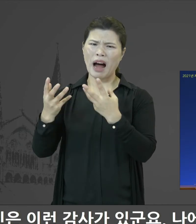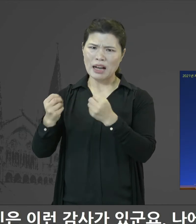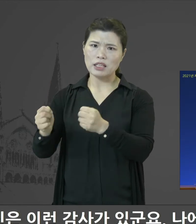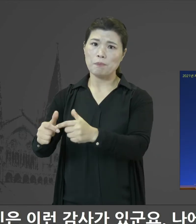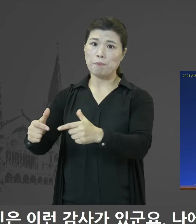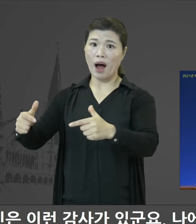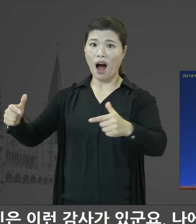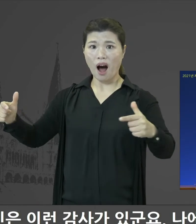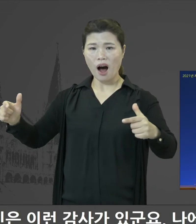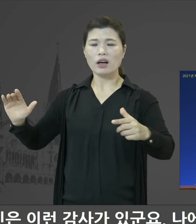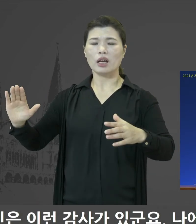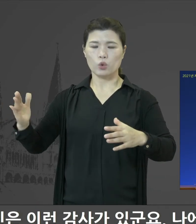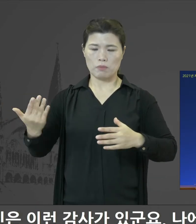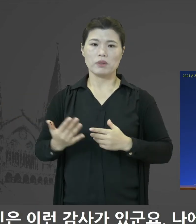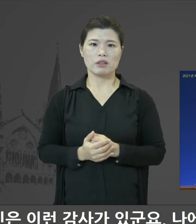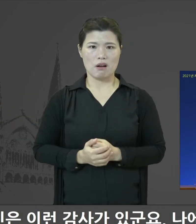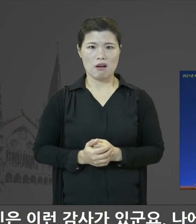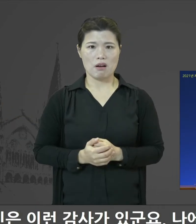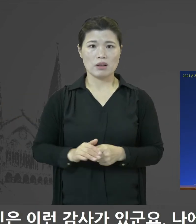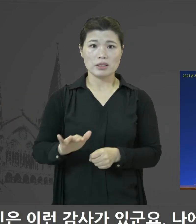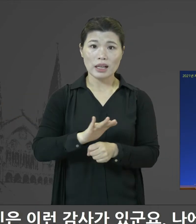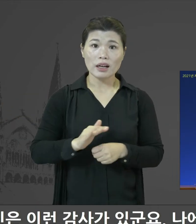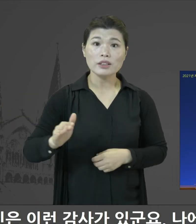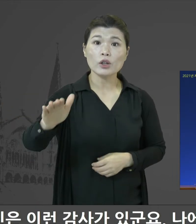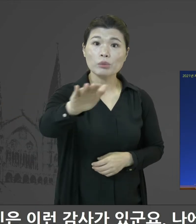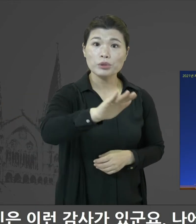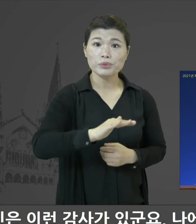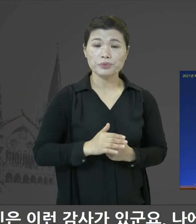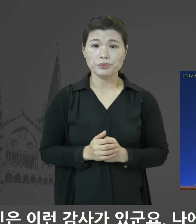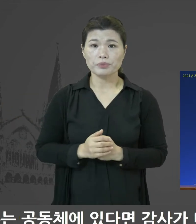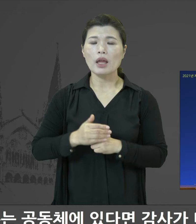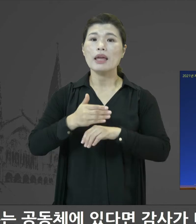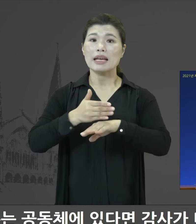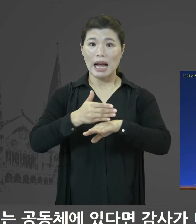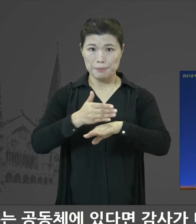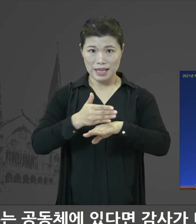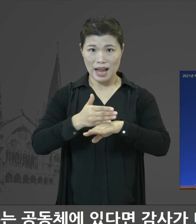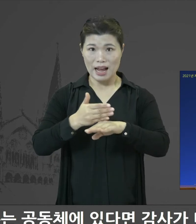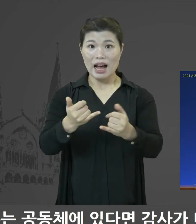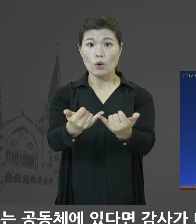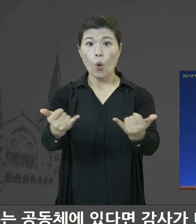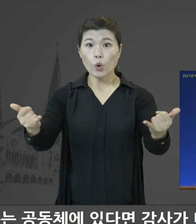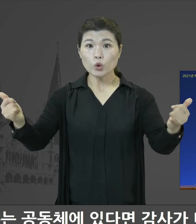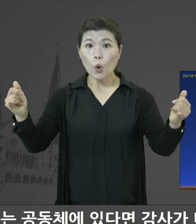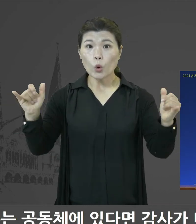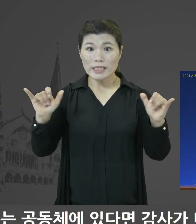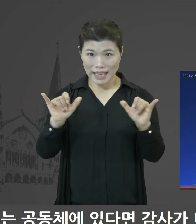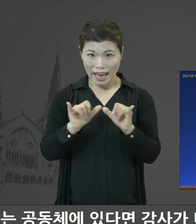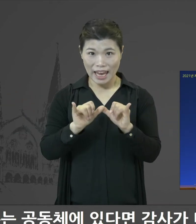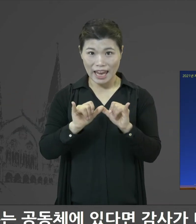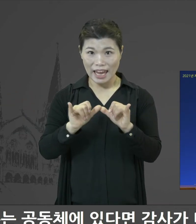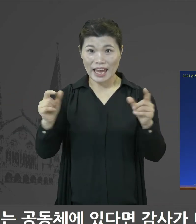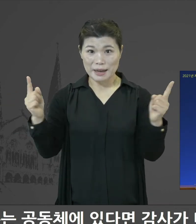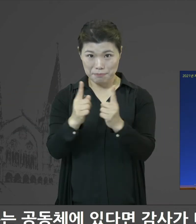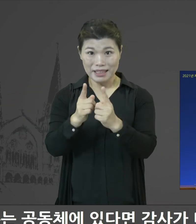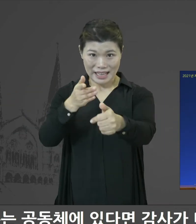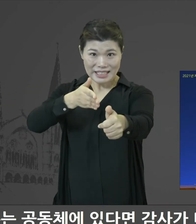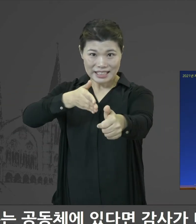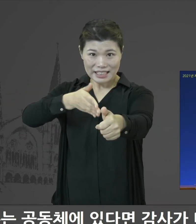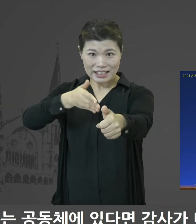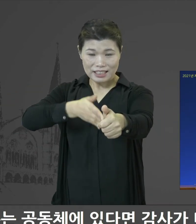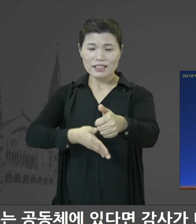되어 있습니다. 사랑하는 여러분, 감사의 공동체를 만나실 수 있기를 주 안에서 축원합니다.